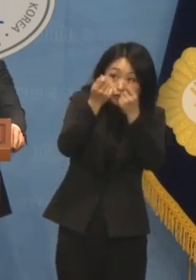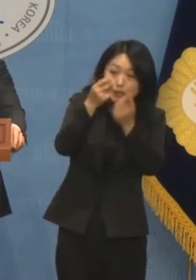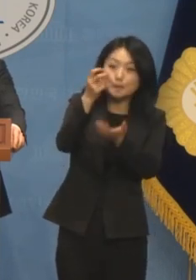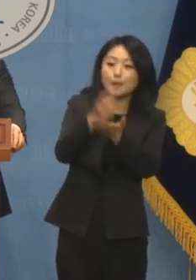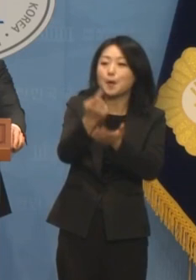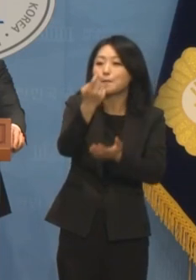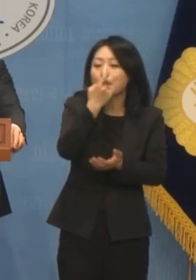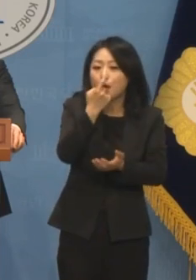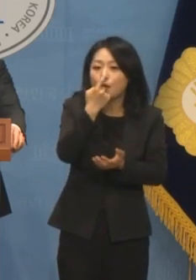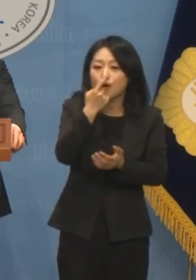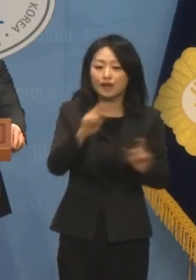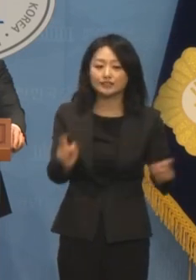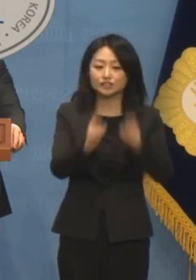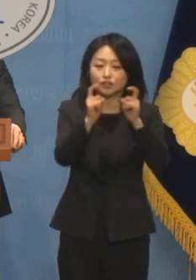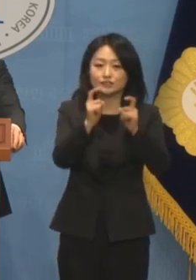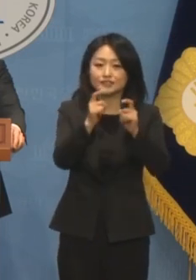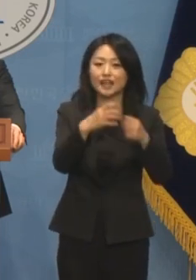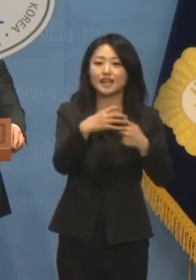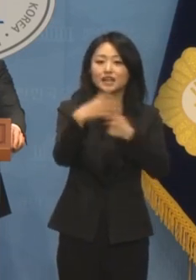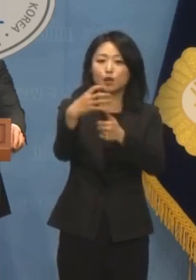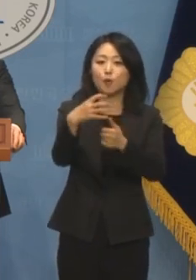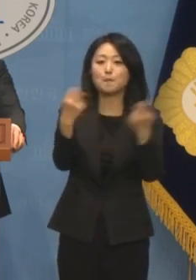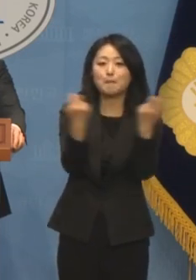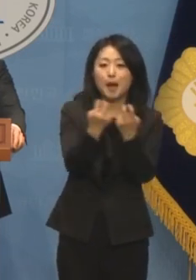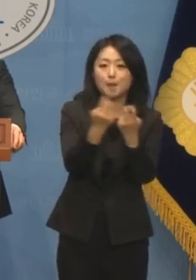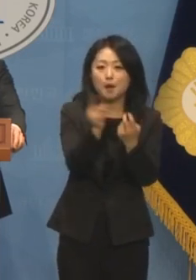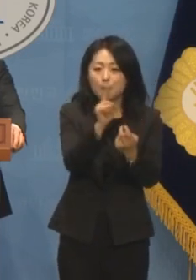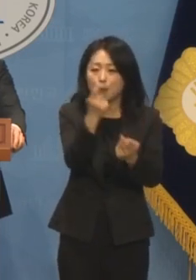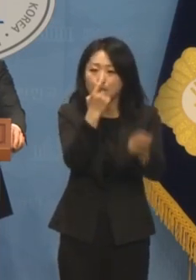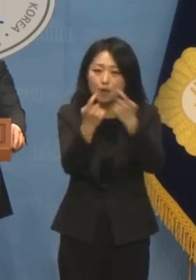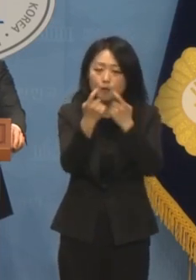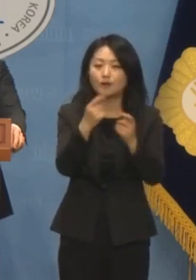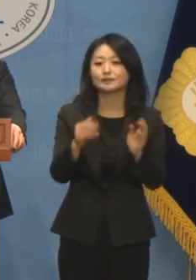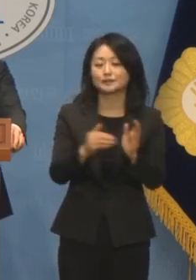배우며 정쟁용 선전 성동에 동원되고 있습니다.